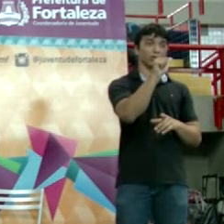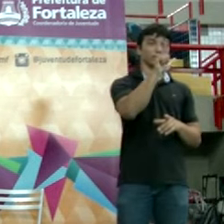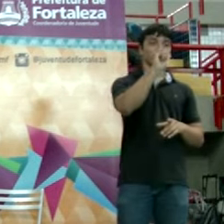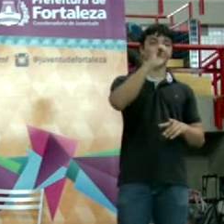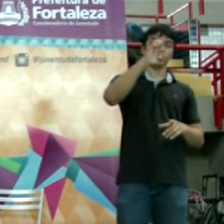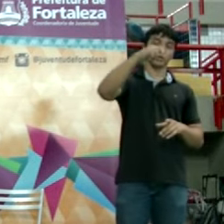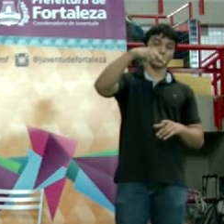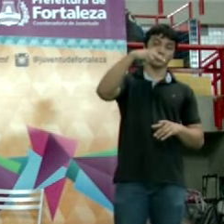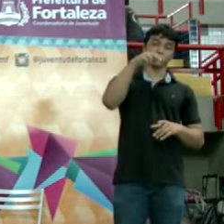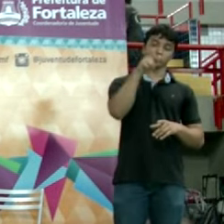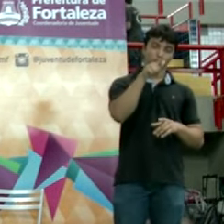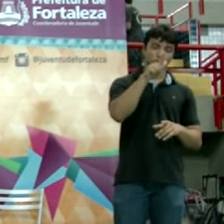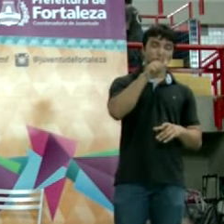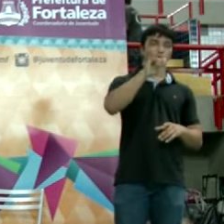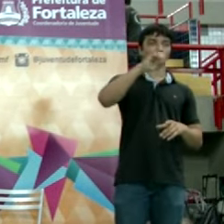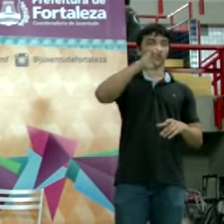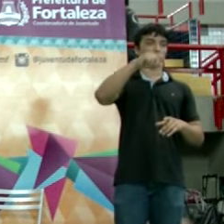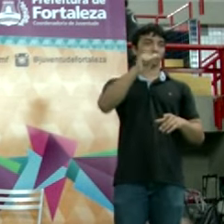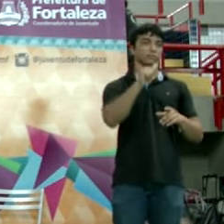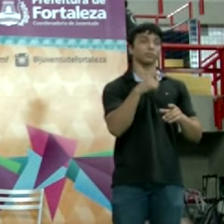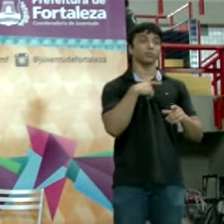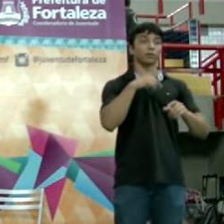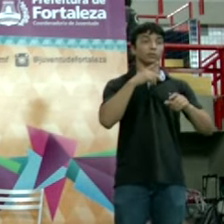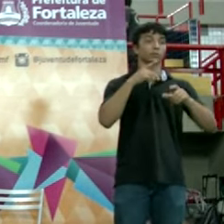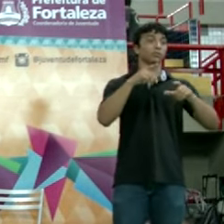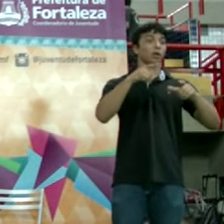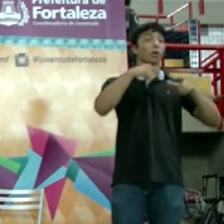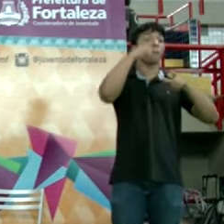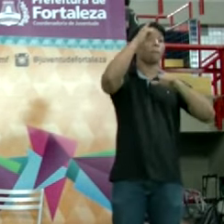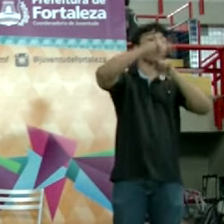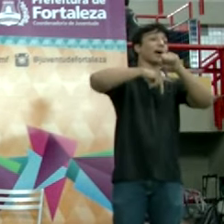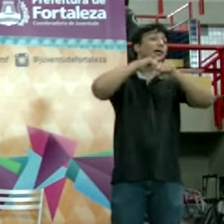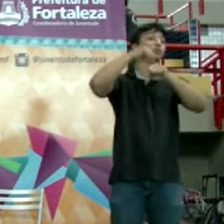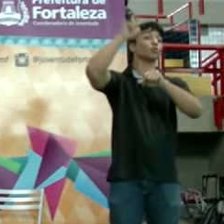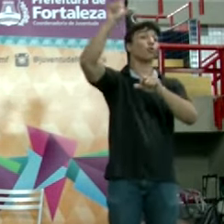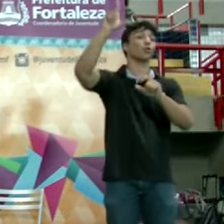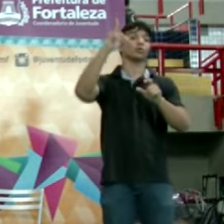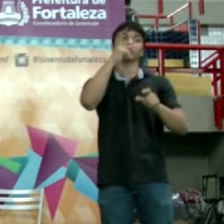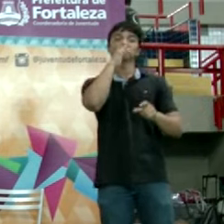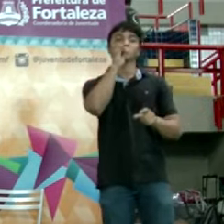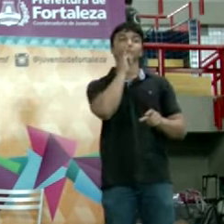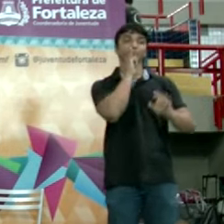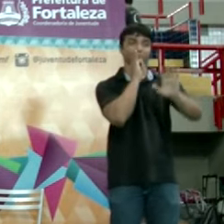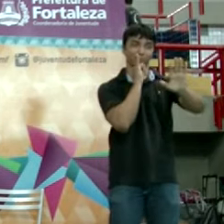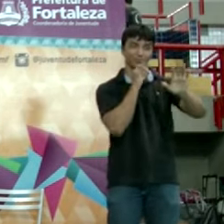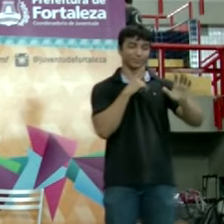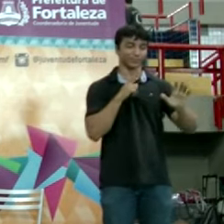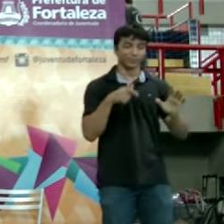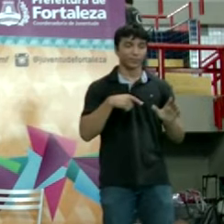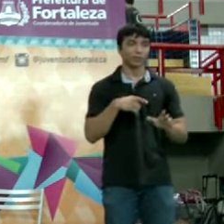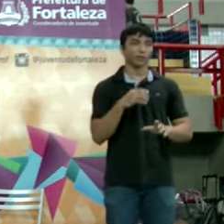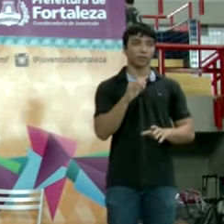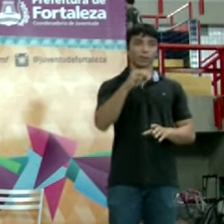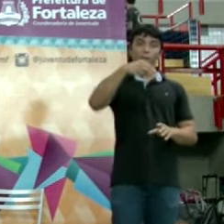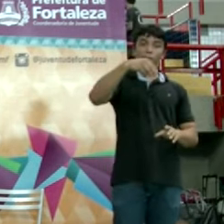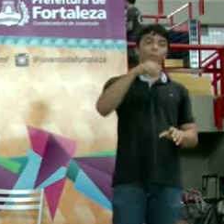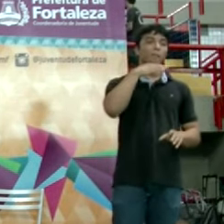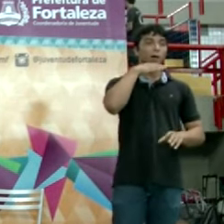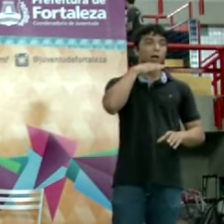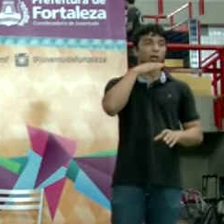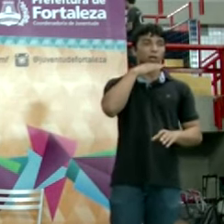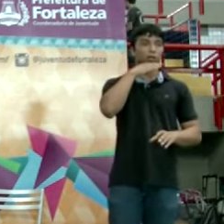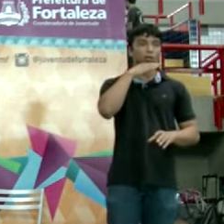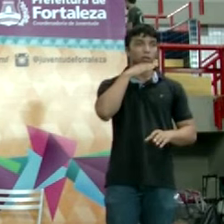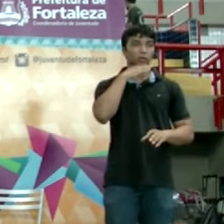planta ou animal que veio de um outro país e se deu bem aqui. Deixa eu dar um exemplo para vocês. A manga